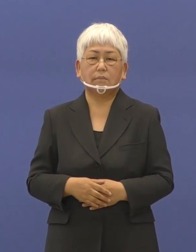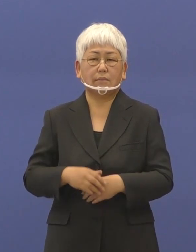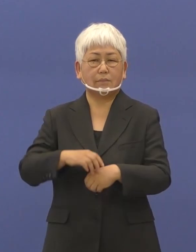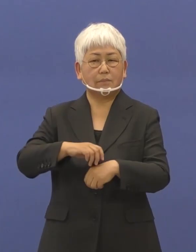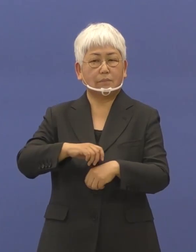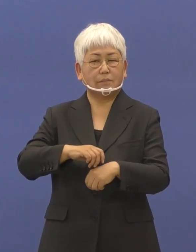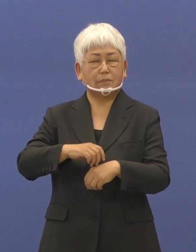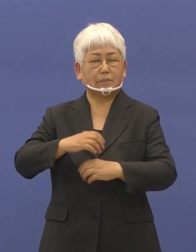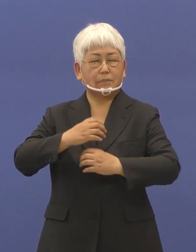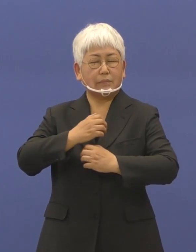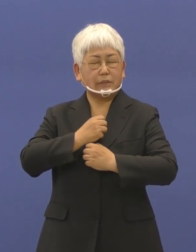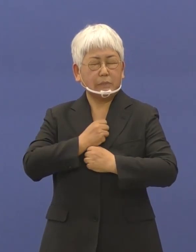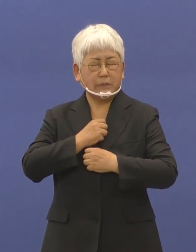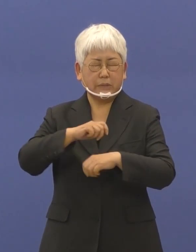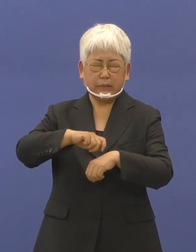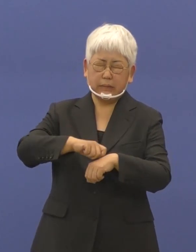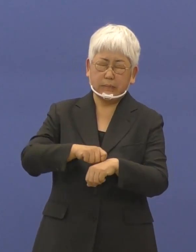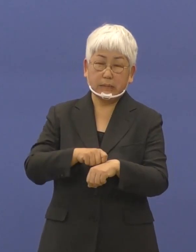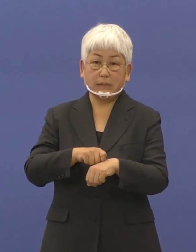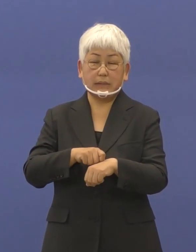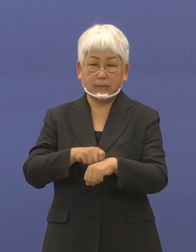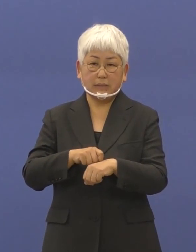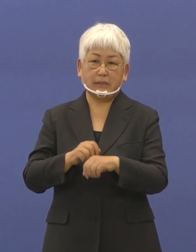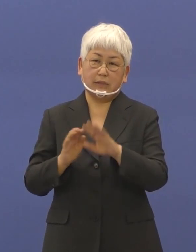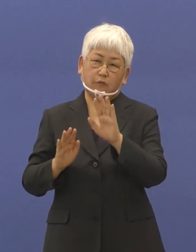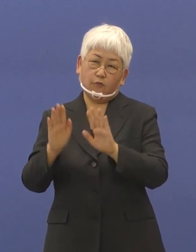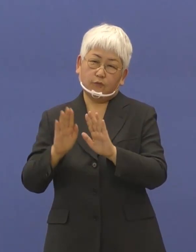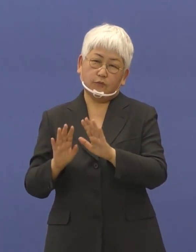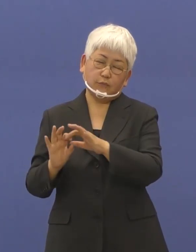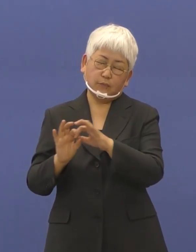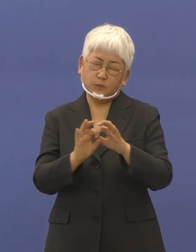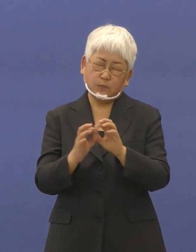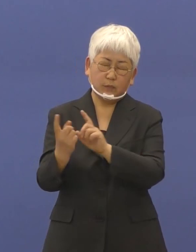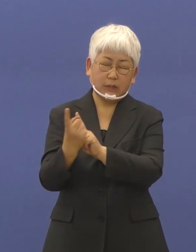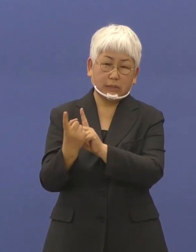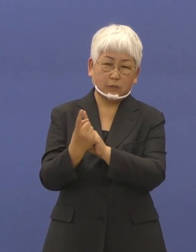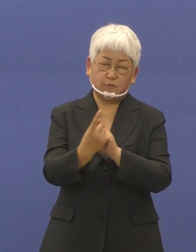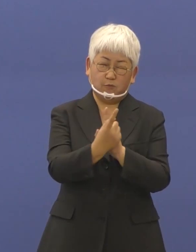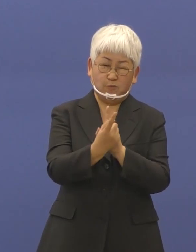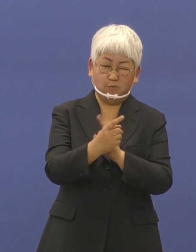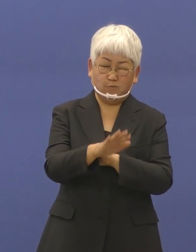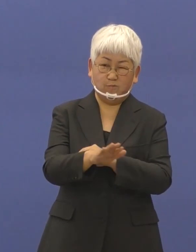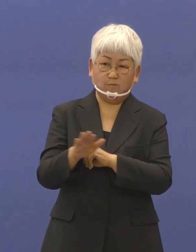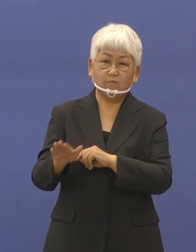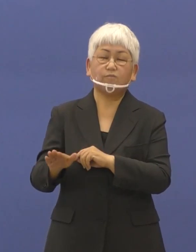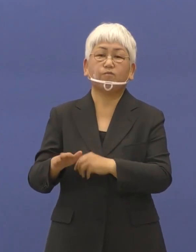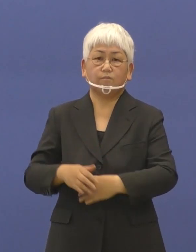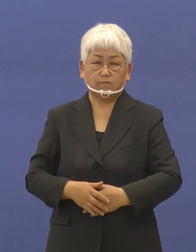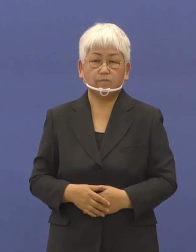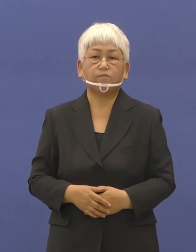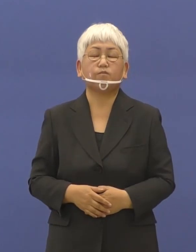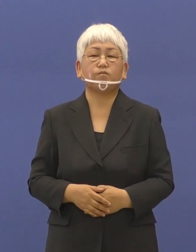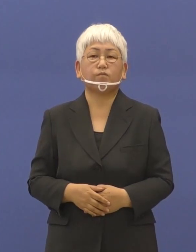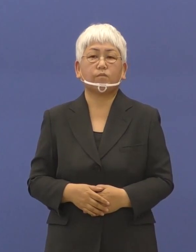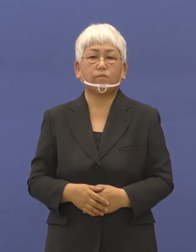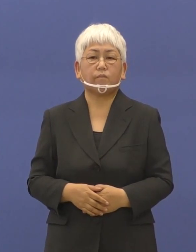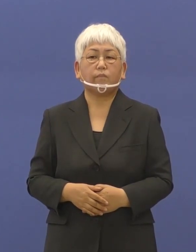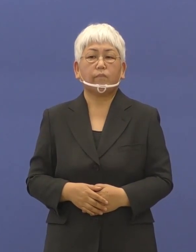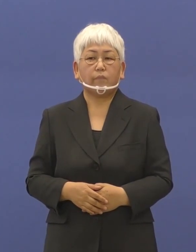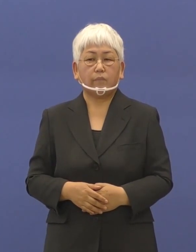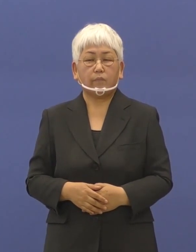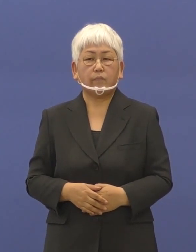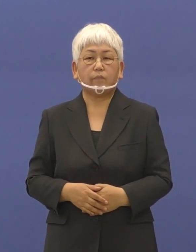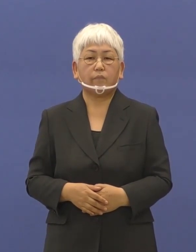理そして対策をこう続けてきた中 でまた課題もたくさ